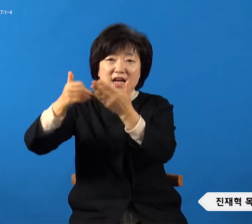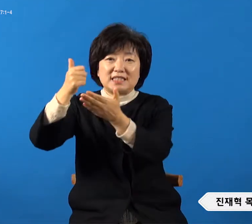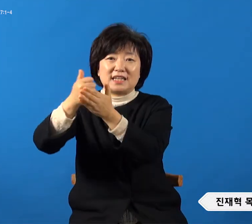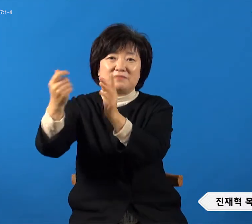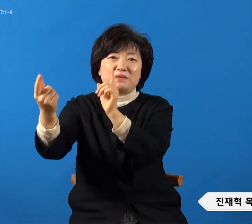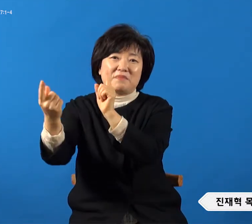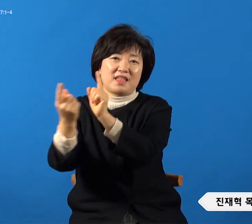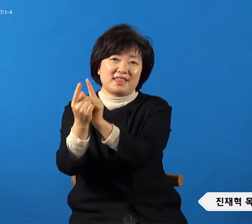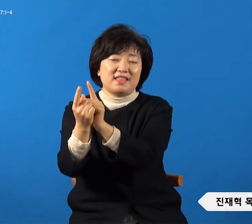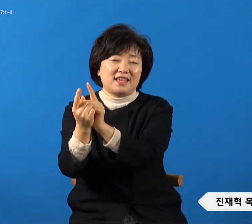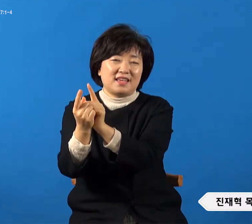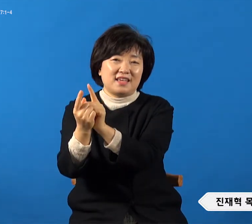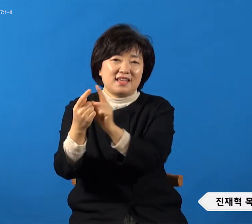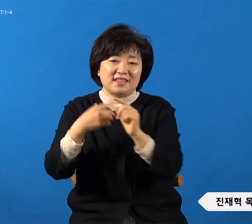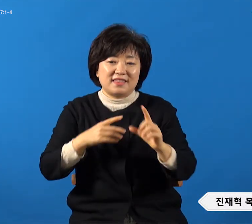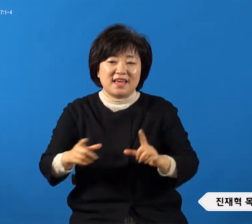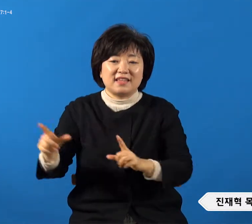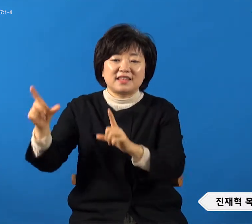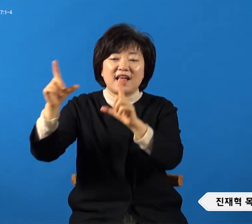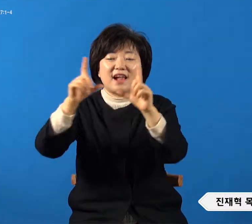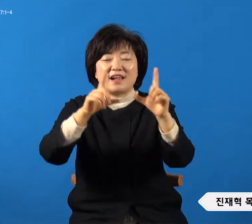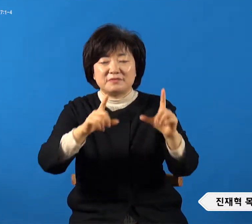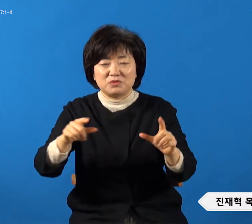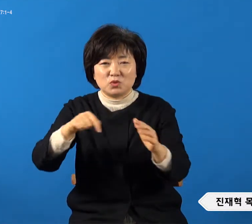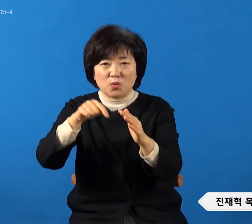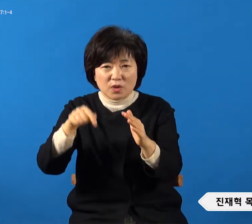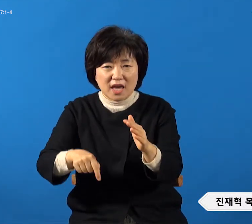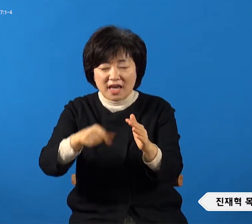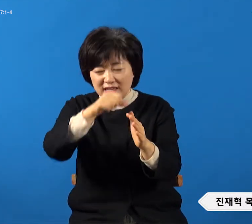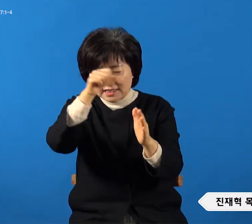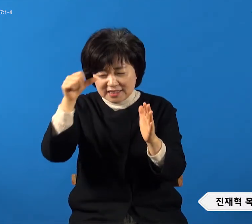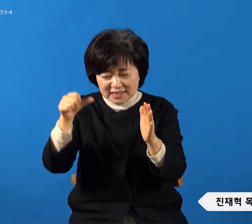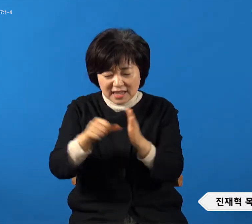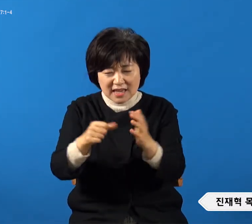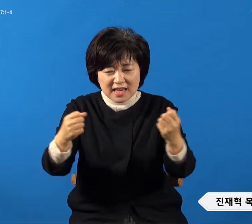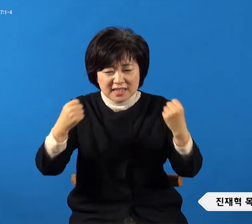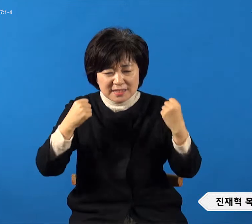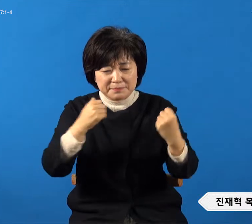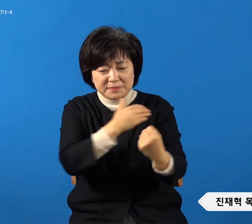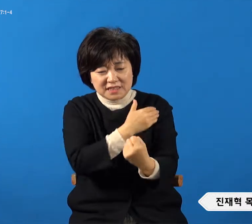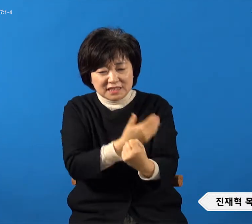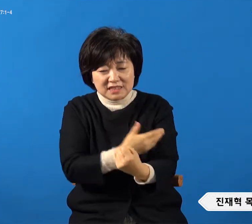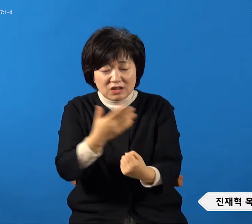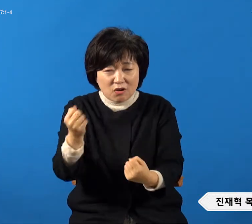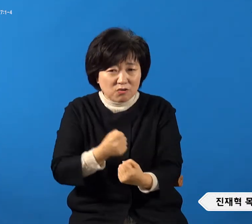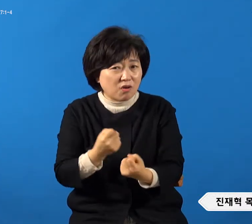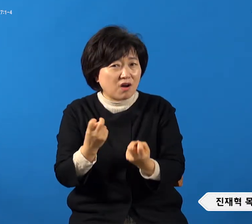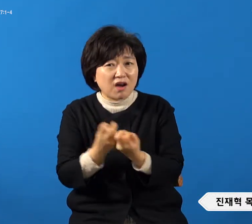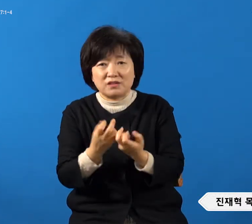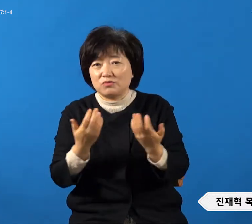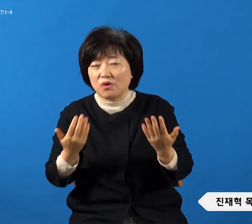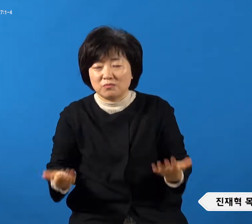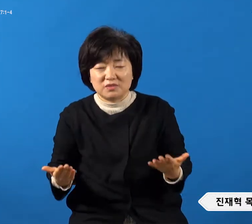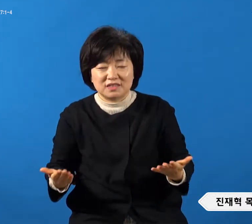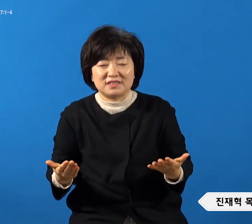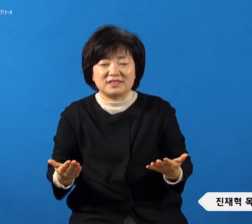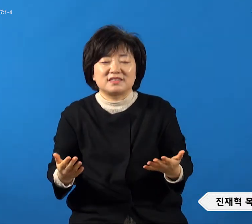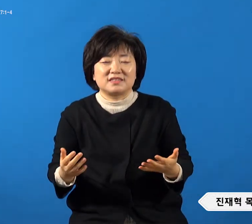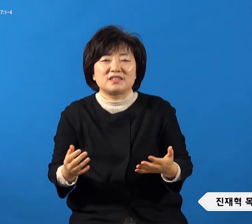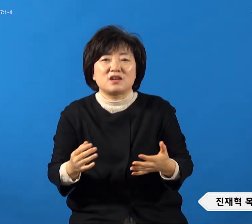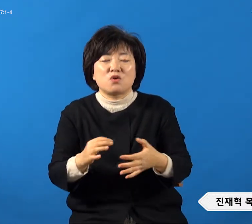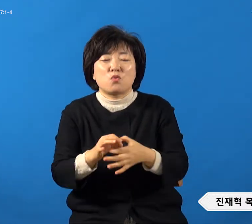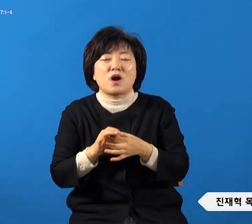하나님을 만납니다. 그리고 내 삶의 부분들, 우리의 인생의 힘으로 능력으로 어떻게 할 수 없는